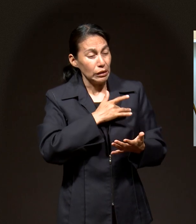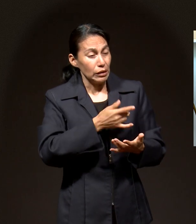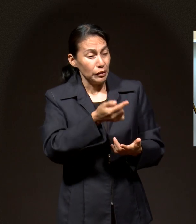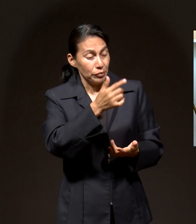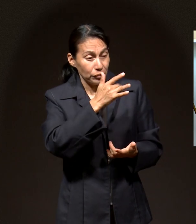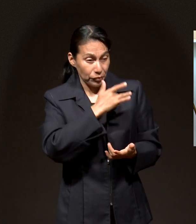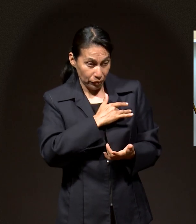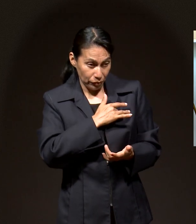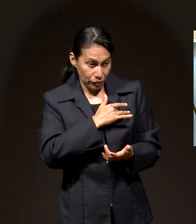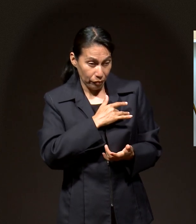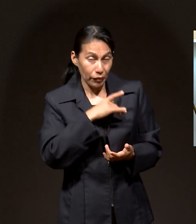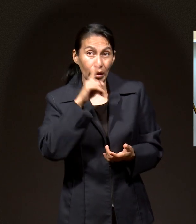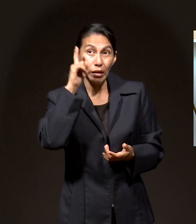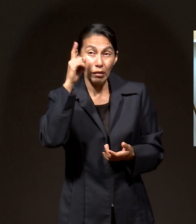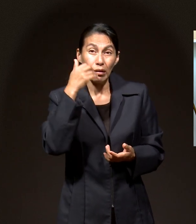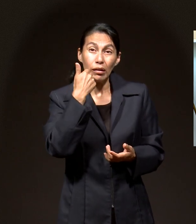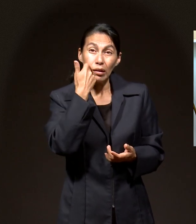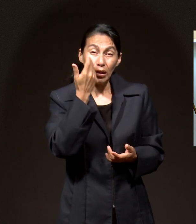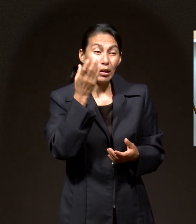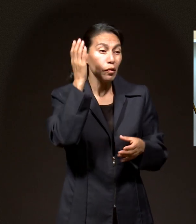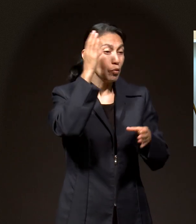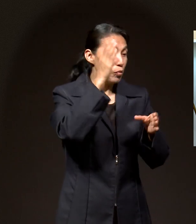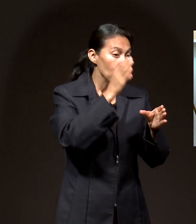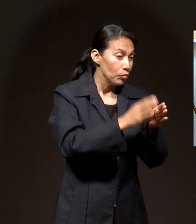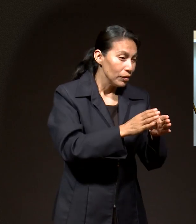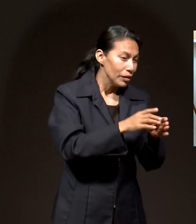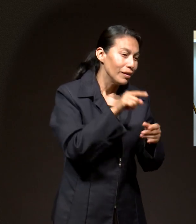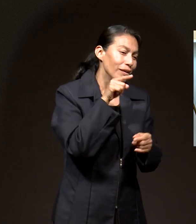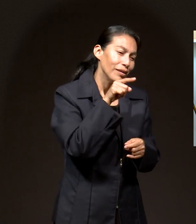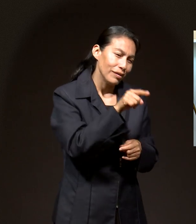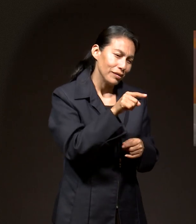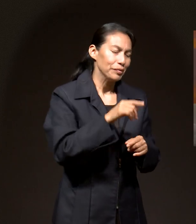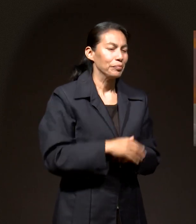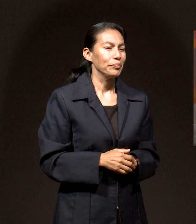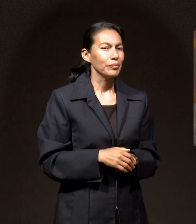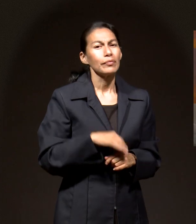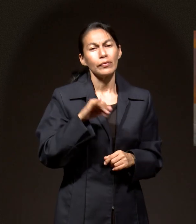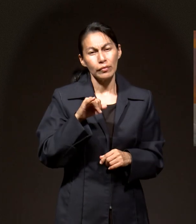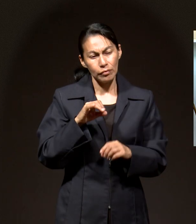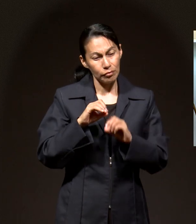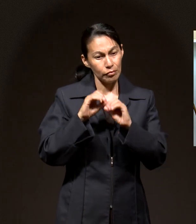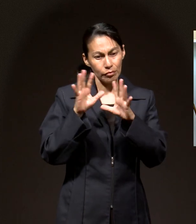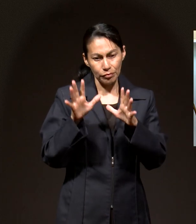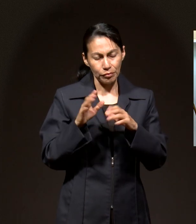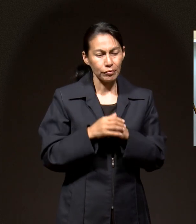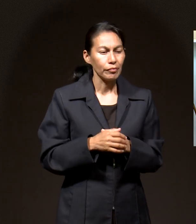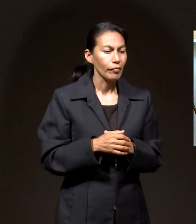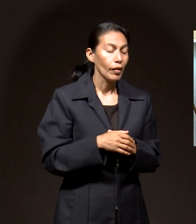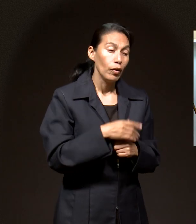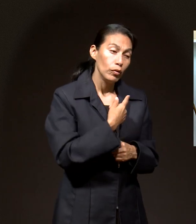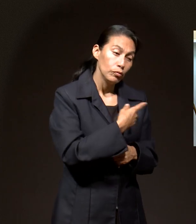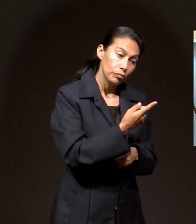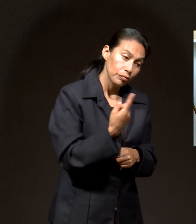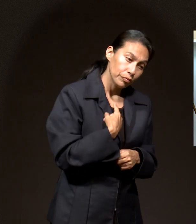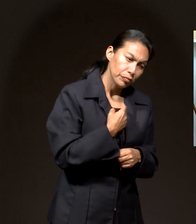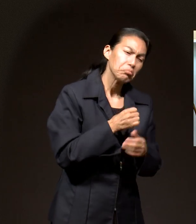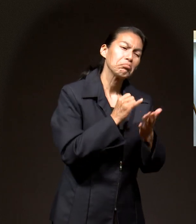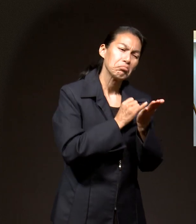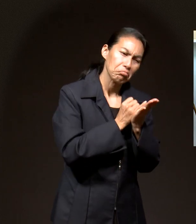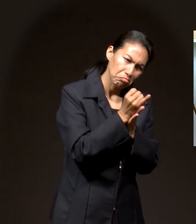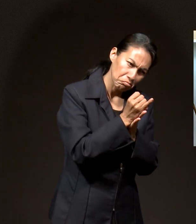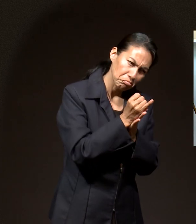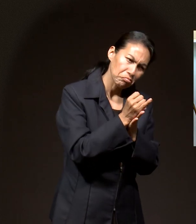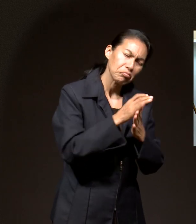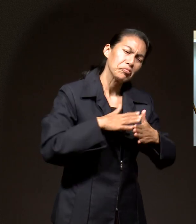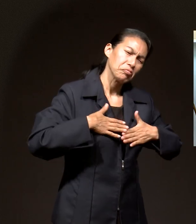en tu corazón, Él las quiere cumplir a través de ti. Sí. Así que uno tiene que disponerse, uno tiene que